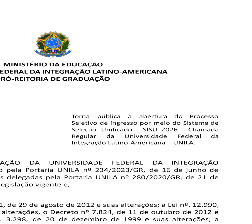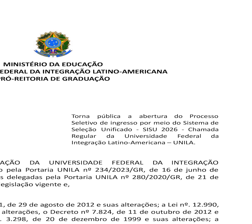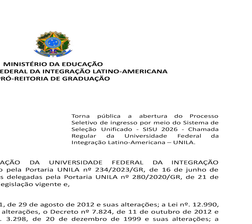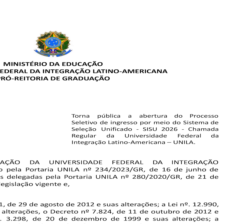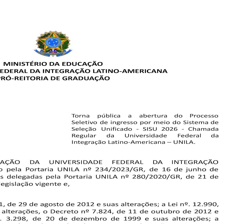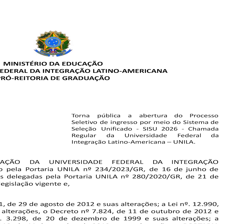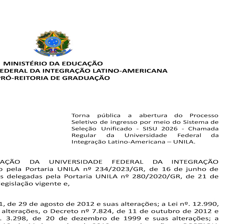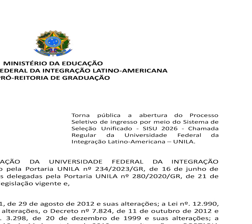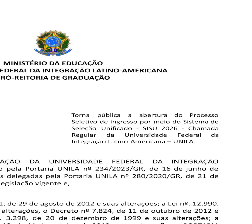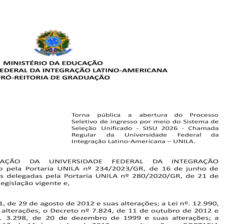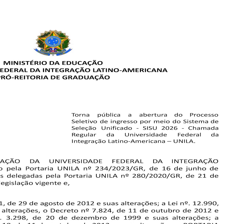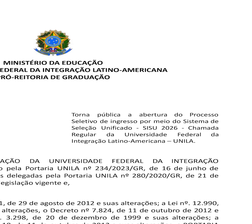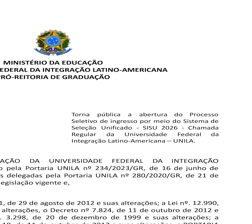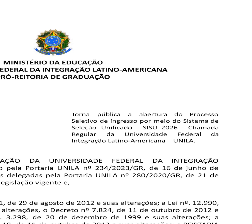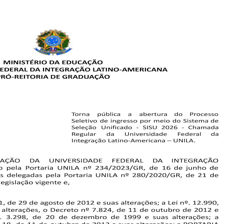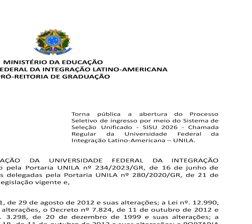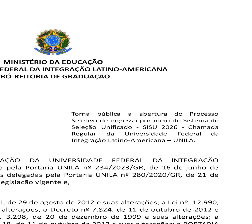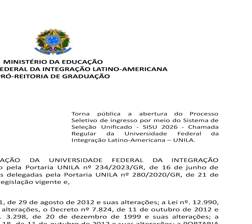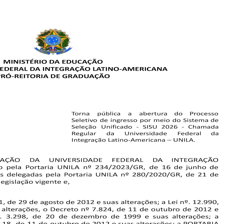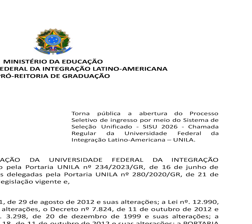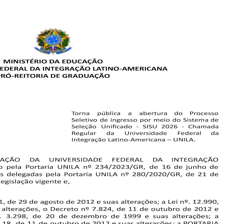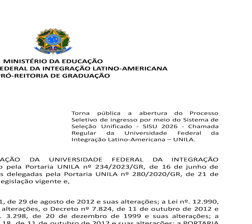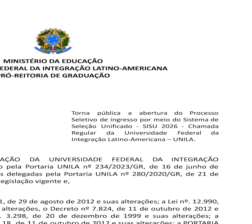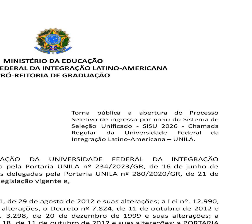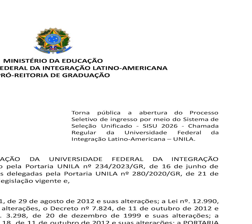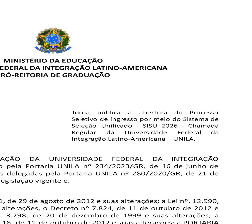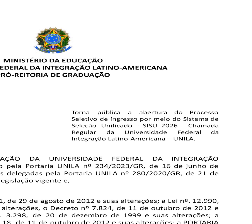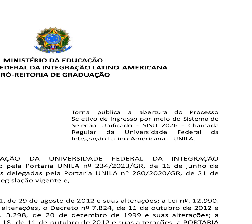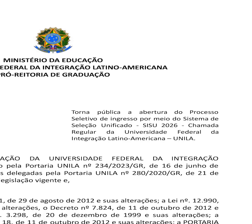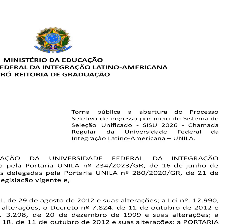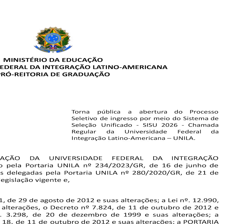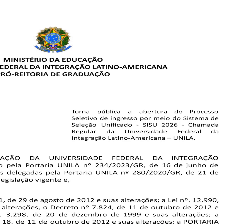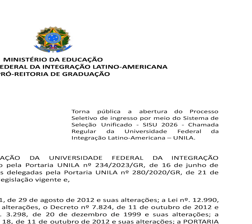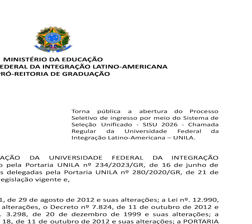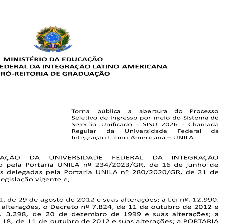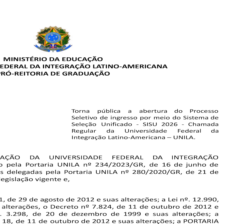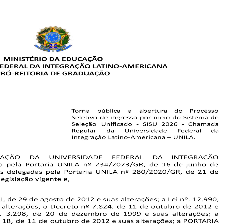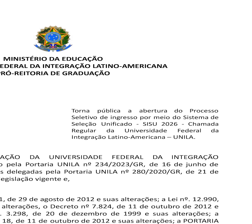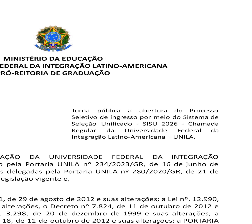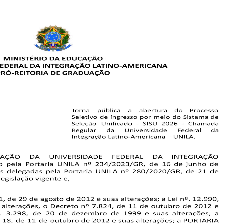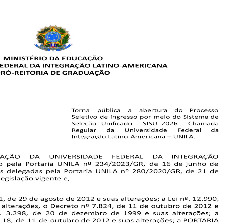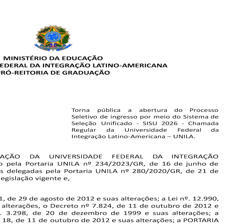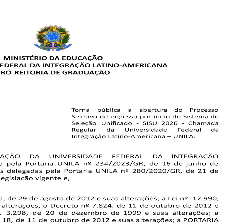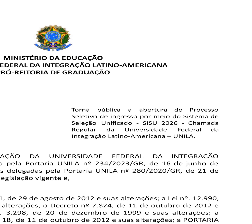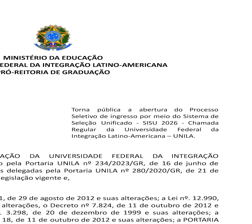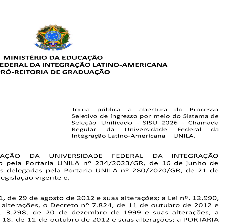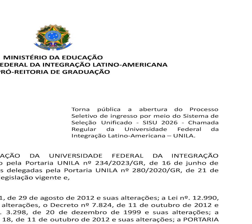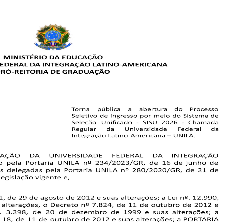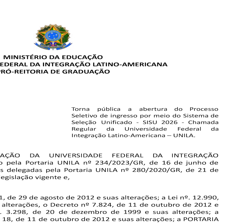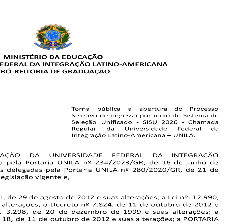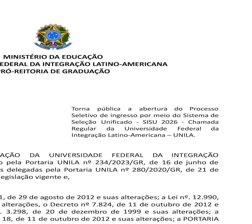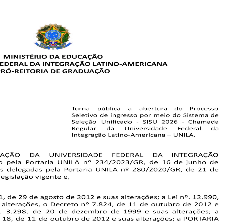Ministério da Educação, Universidade Federal da Integração Latino-Americana, Pró-Reitoria de Graduação. Edital